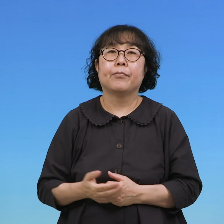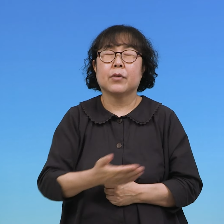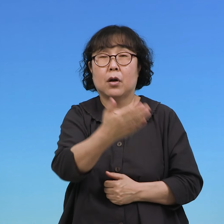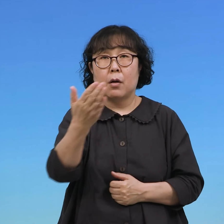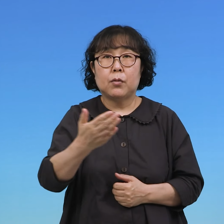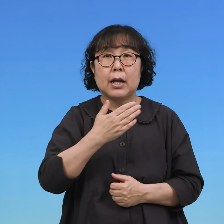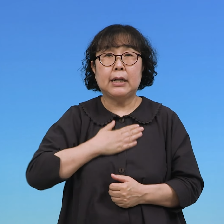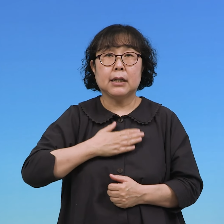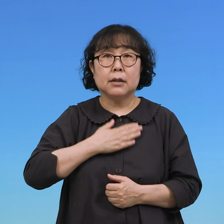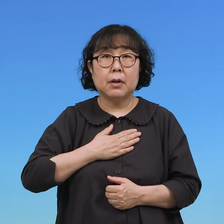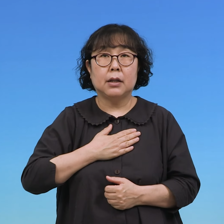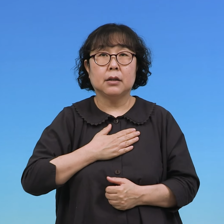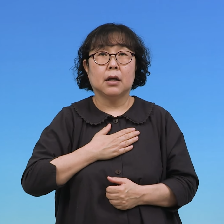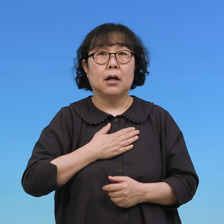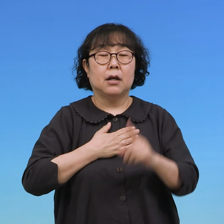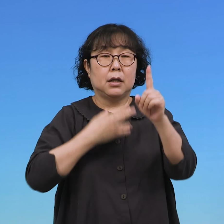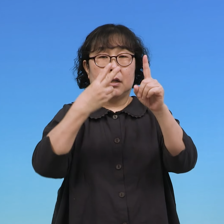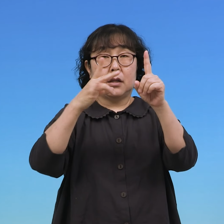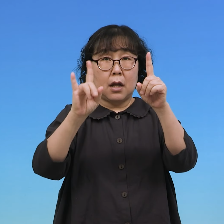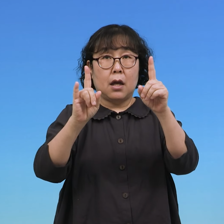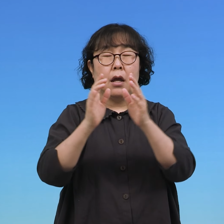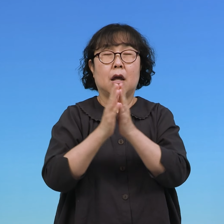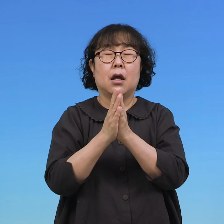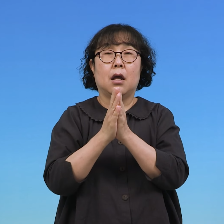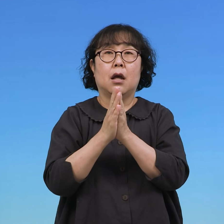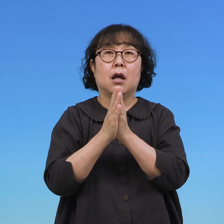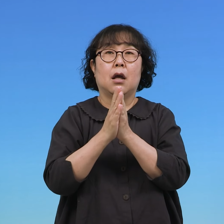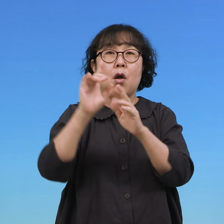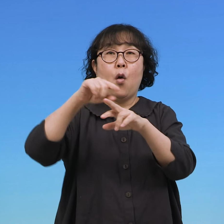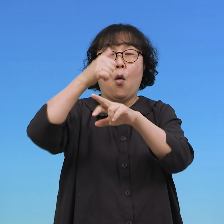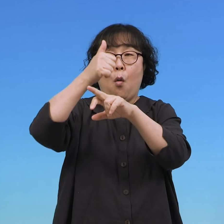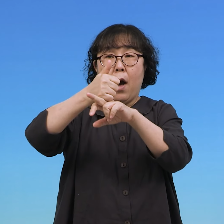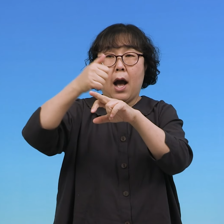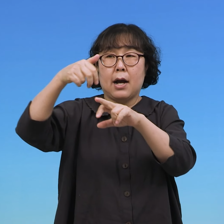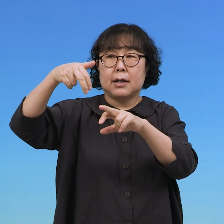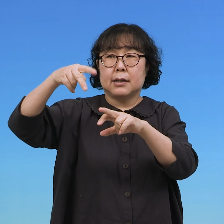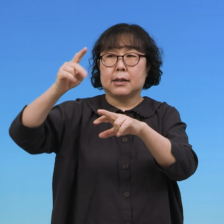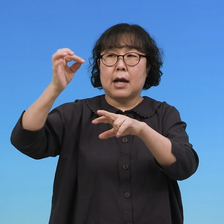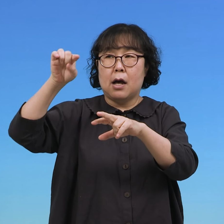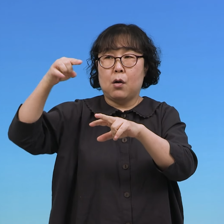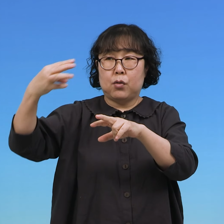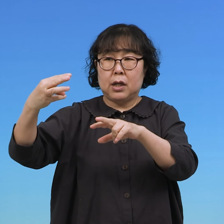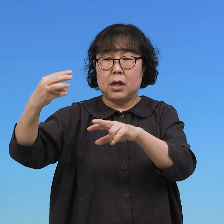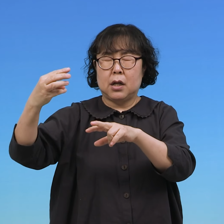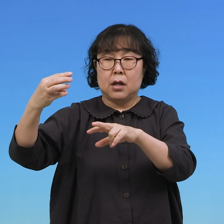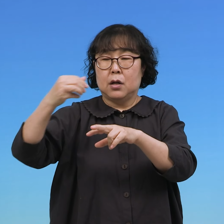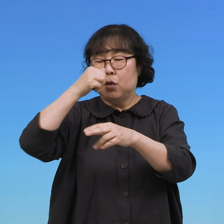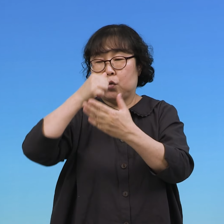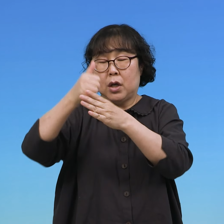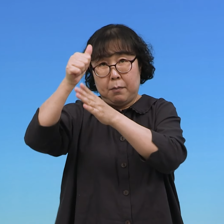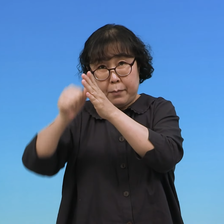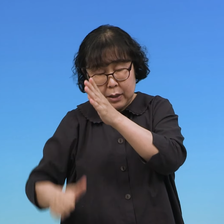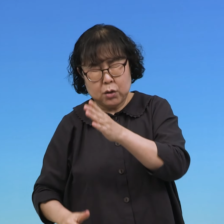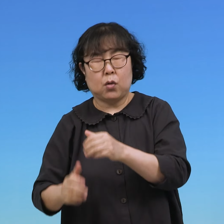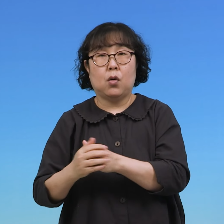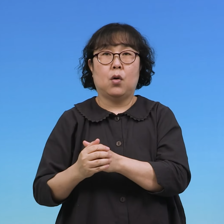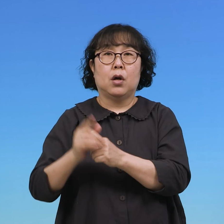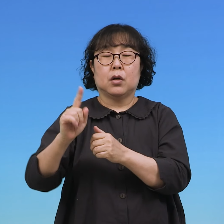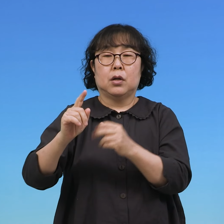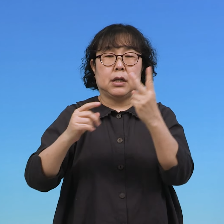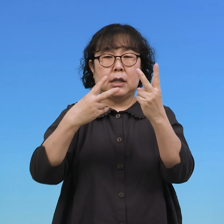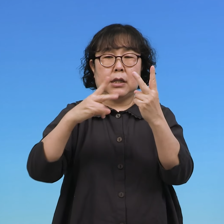여러분이 아시지만 1대 왕 사울이 타락을 하고 그 이후로 이제